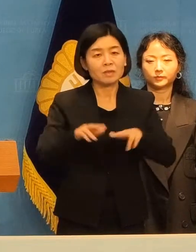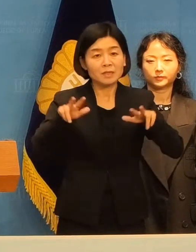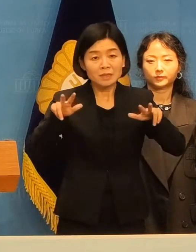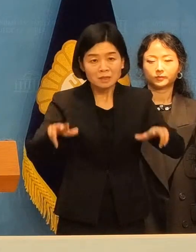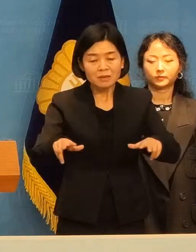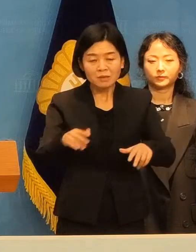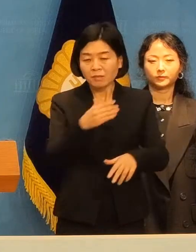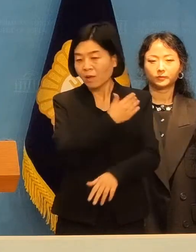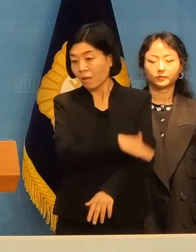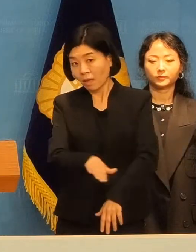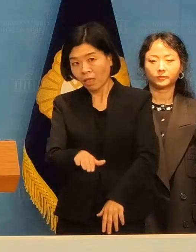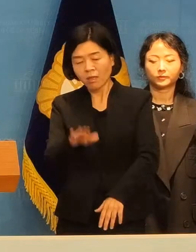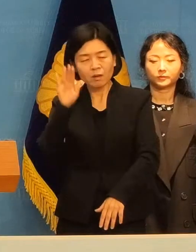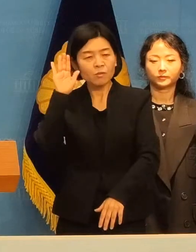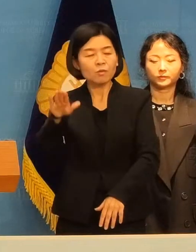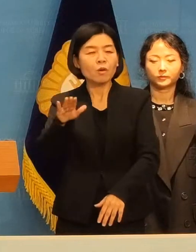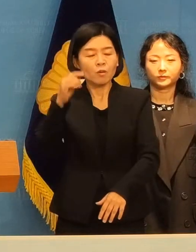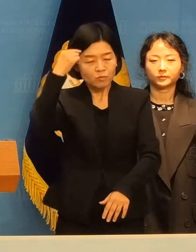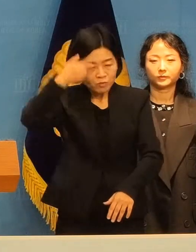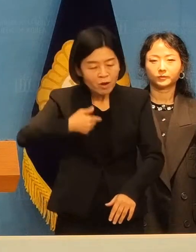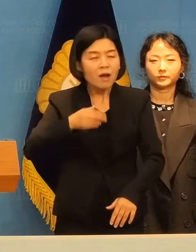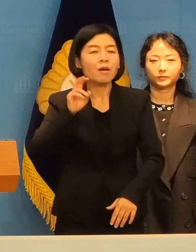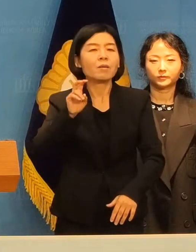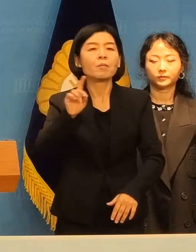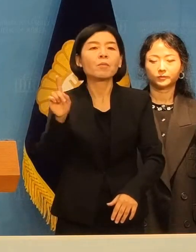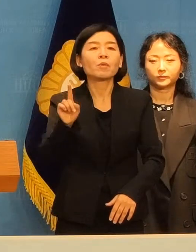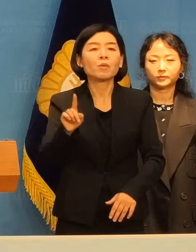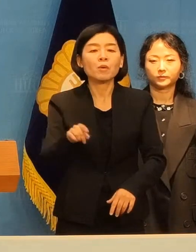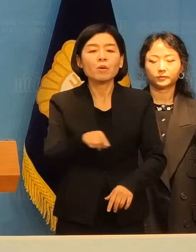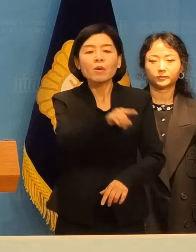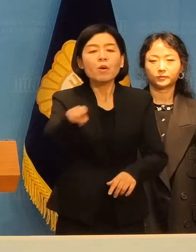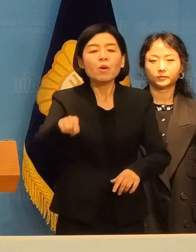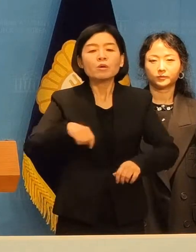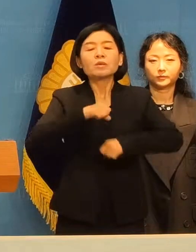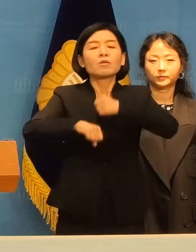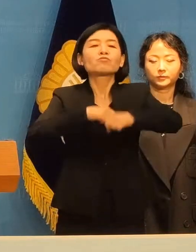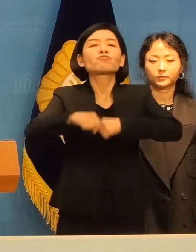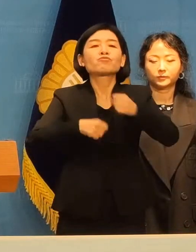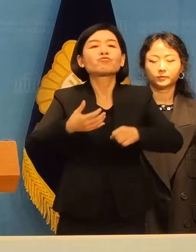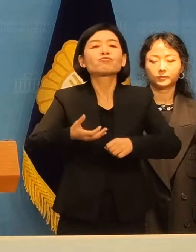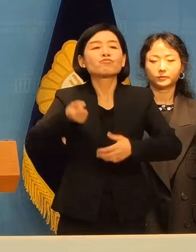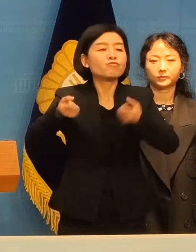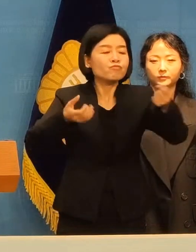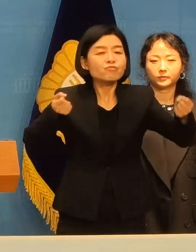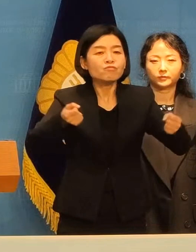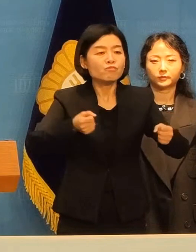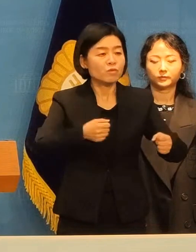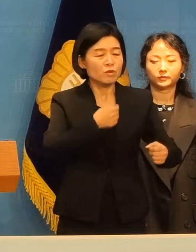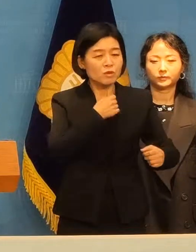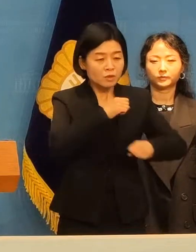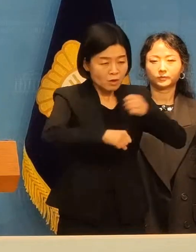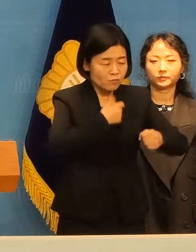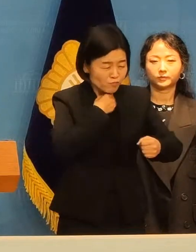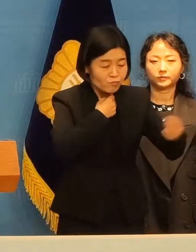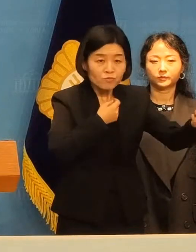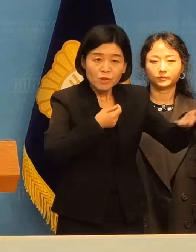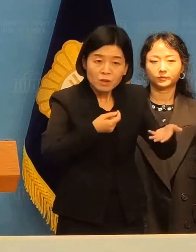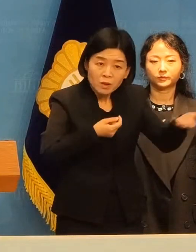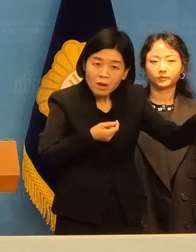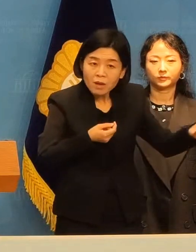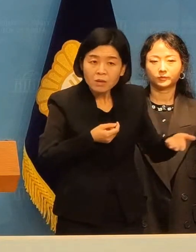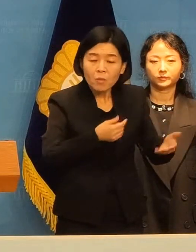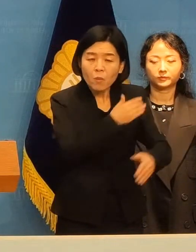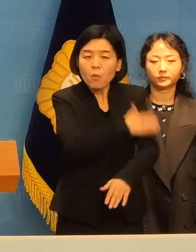언젠가 역사는 우리에게 이렇게 물을 것입니다. 당신들은 자유를 누리면서 자유를 갈망하던 젊은 병사들을 왜